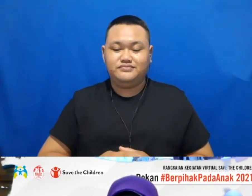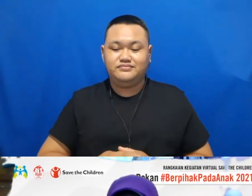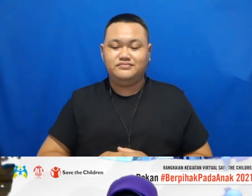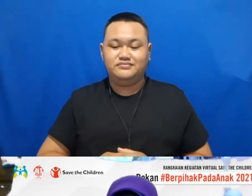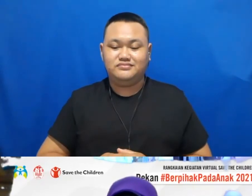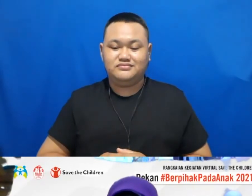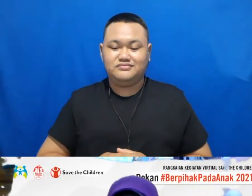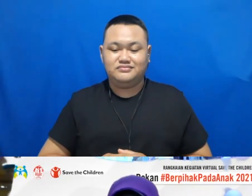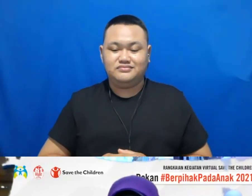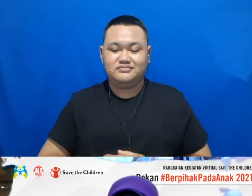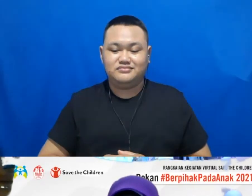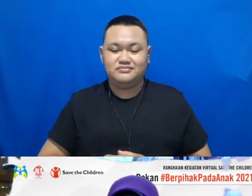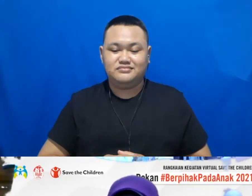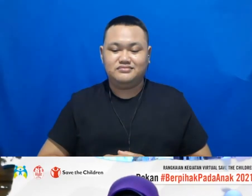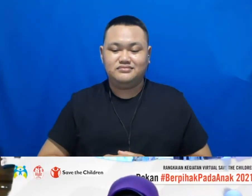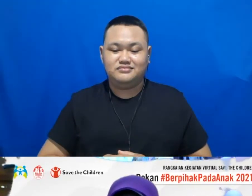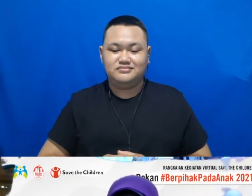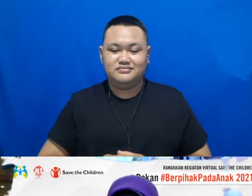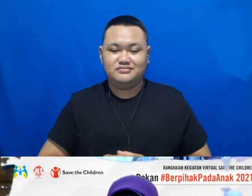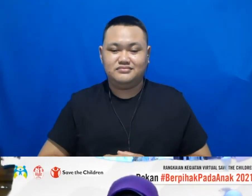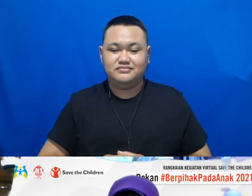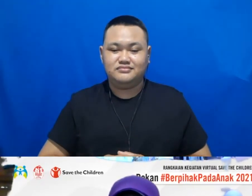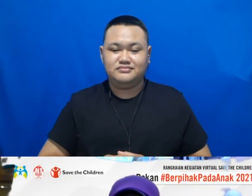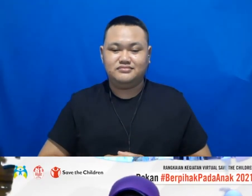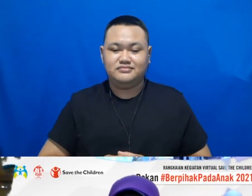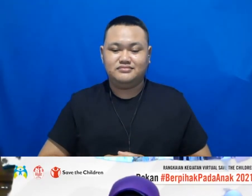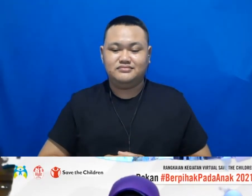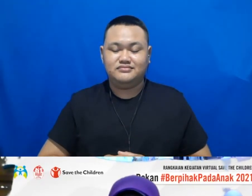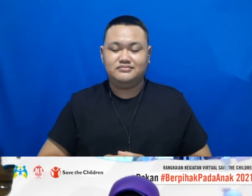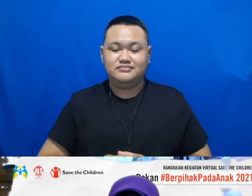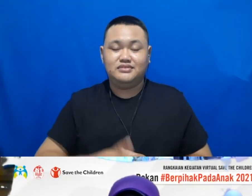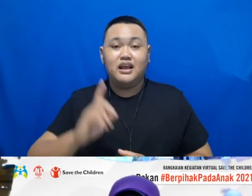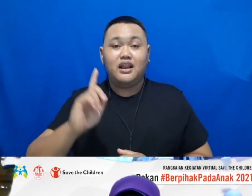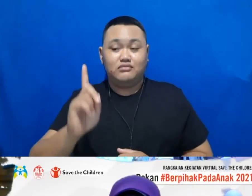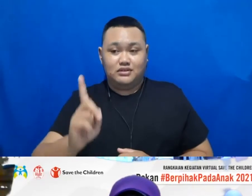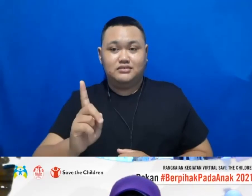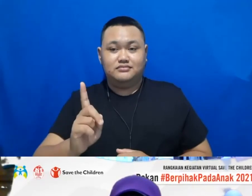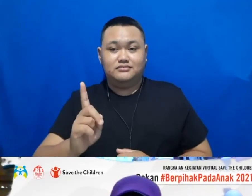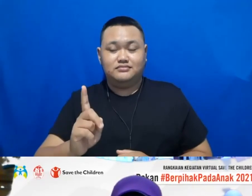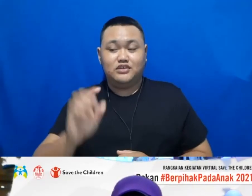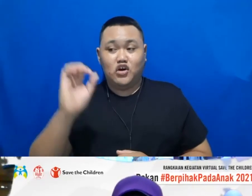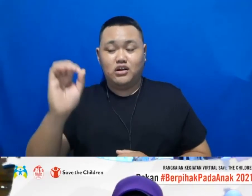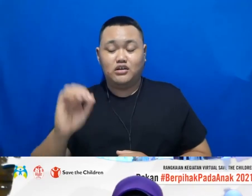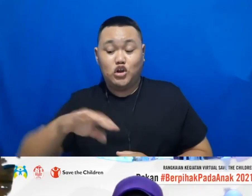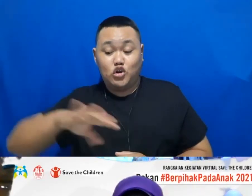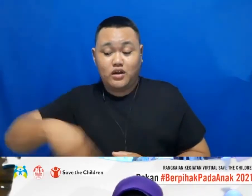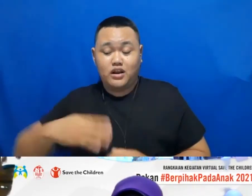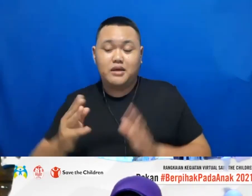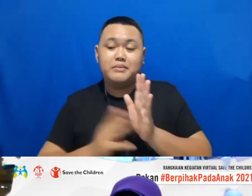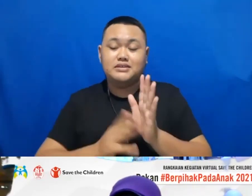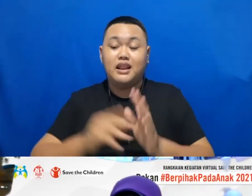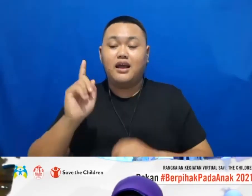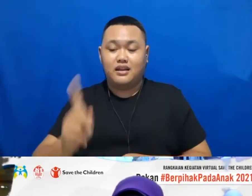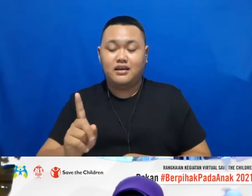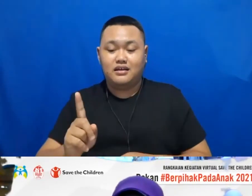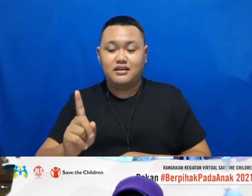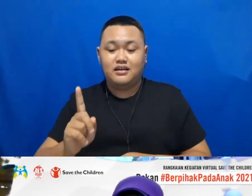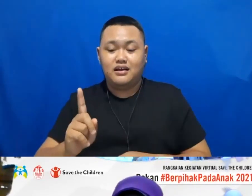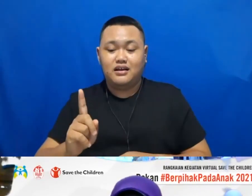bisa dihargai, untuk bisa menghargai, dan untuk bisa dilindungi. Mungkin itu saja, Mas Bayu, yang